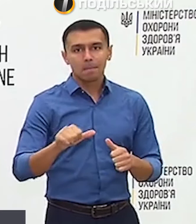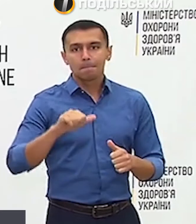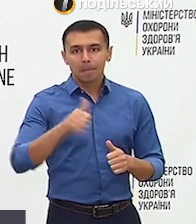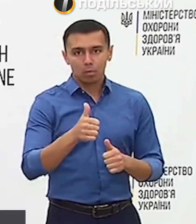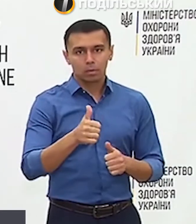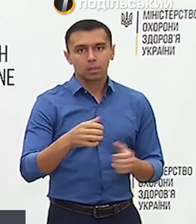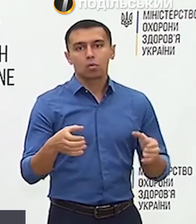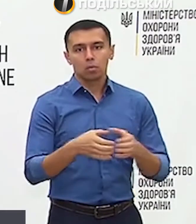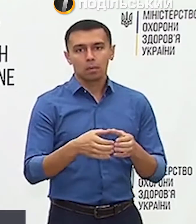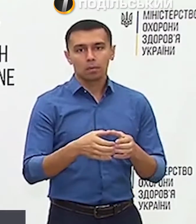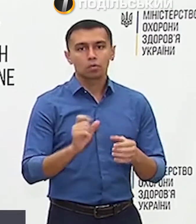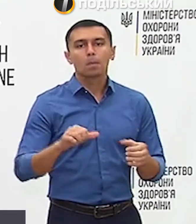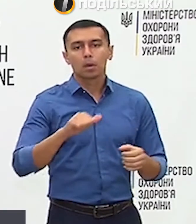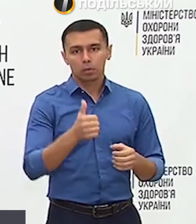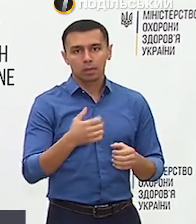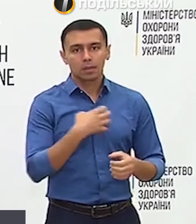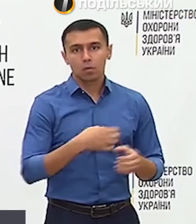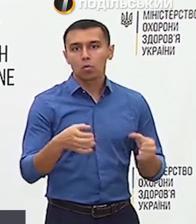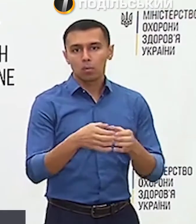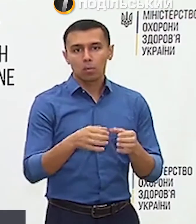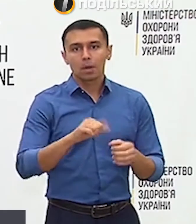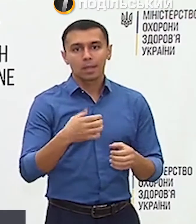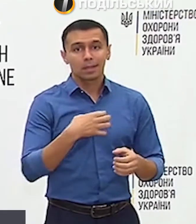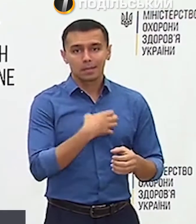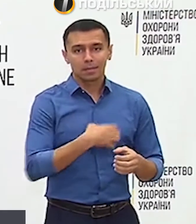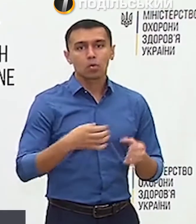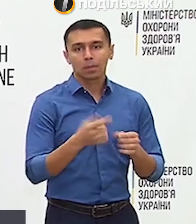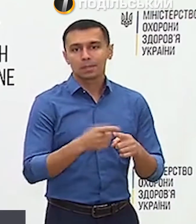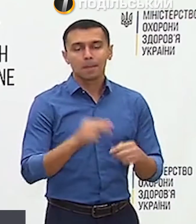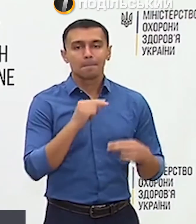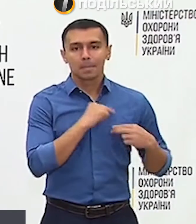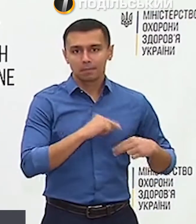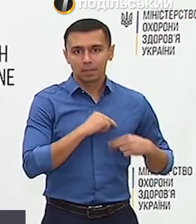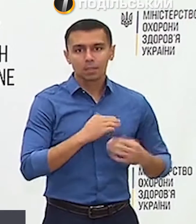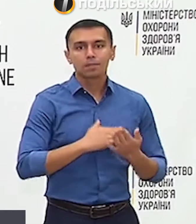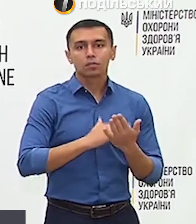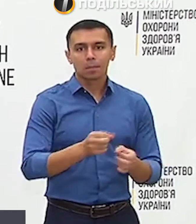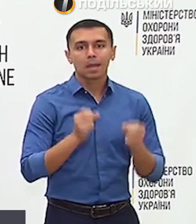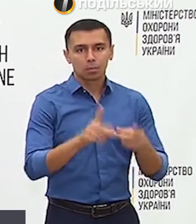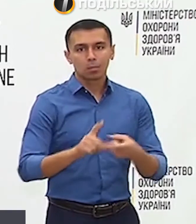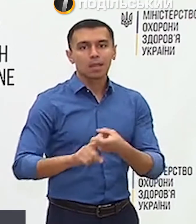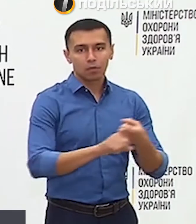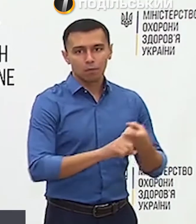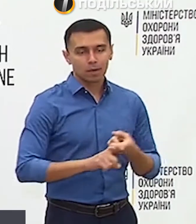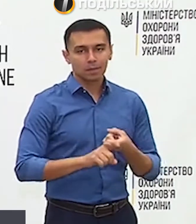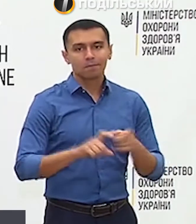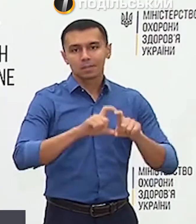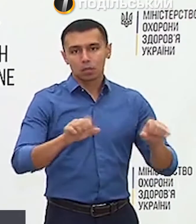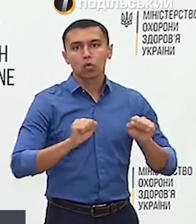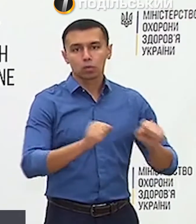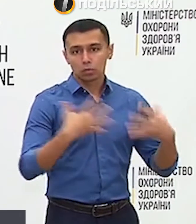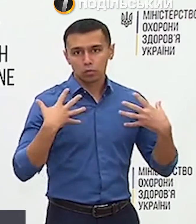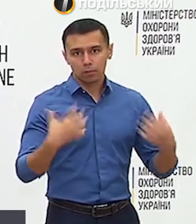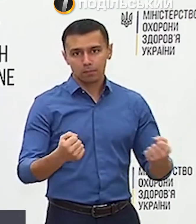пріоритетних груп. Щодо пріоритетних груп. Пріоритетні групи – це працівники з високим ризиком інфікування в закладах охорони